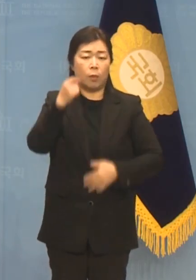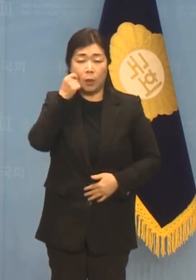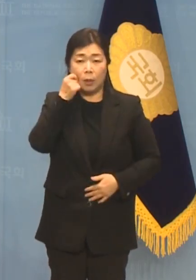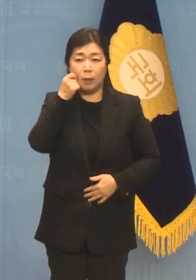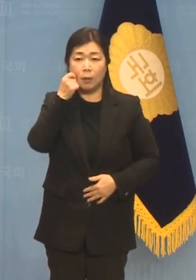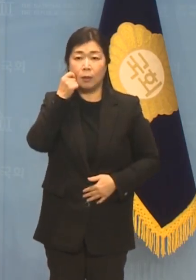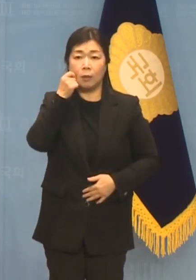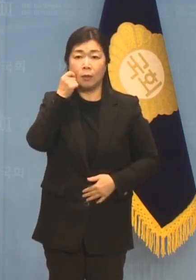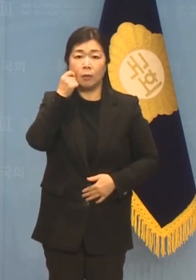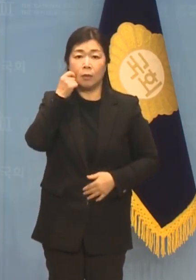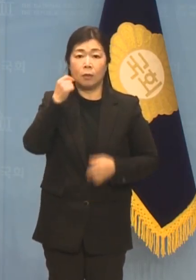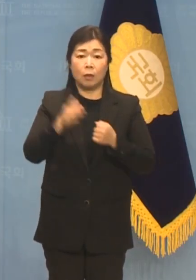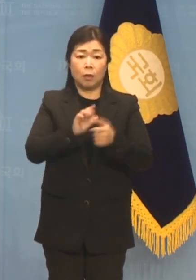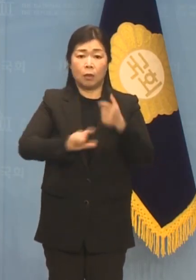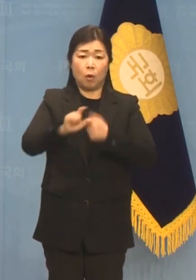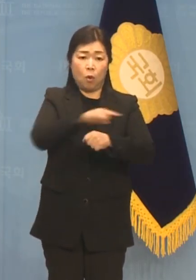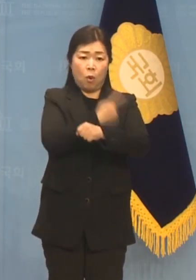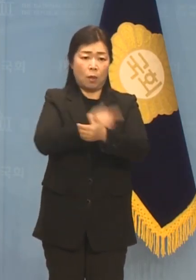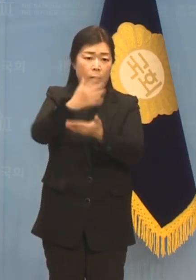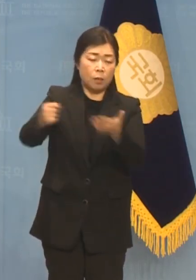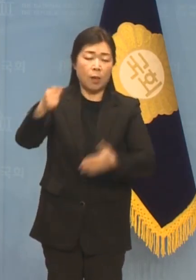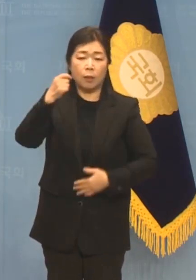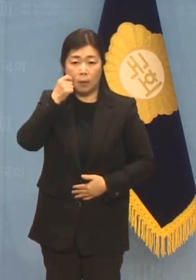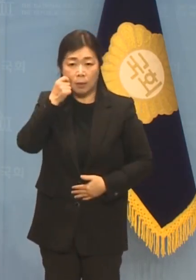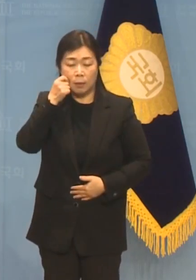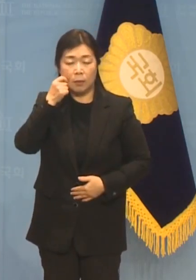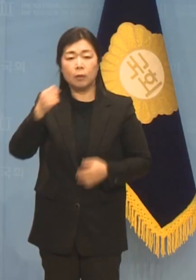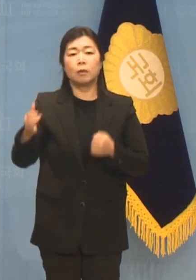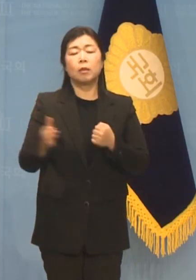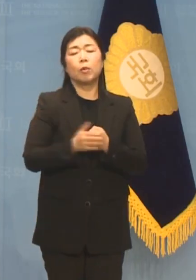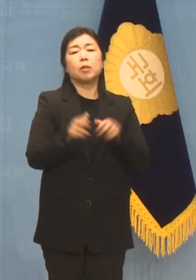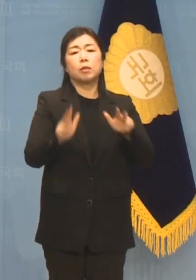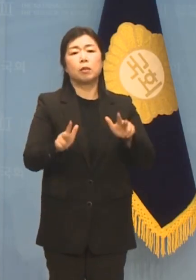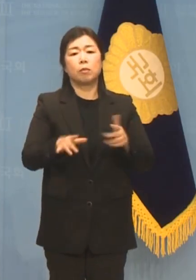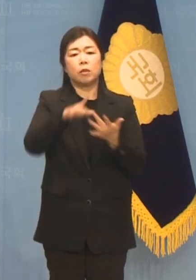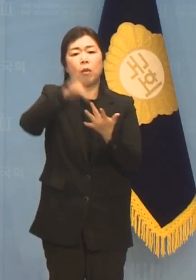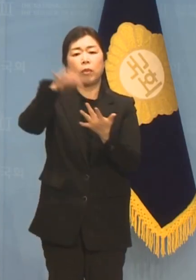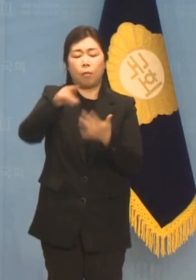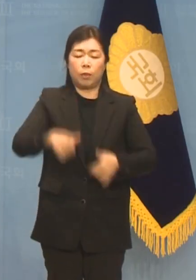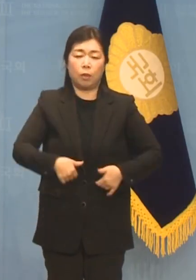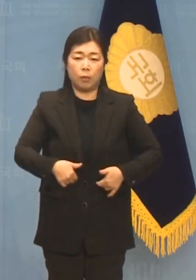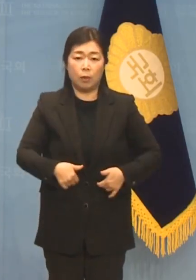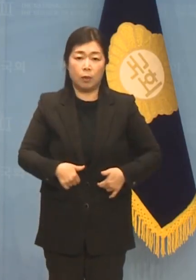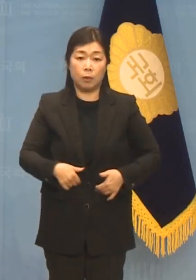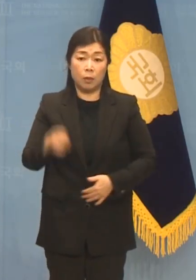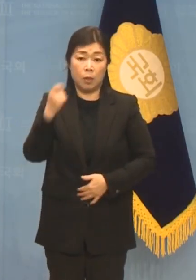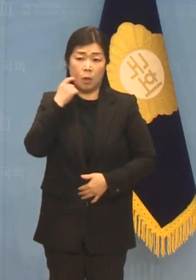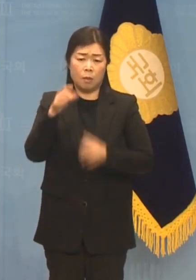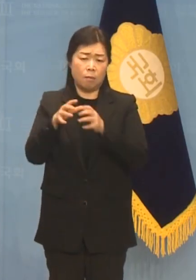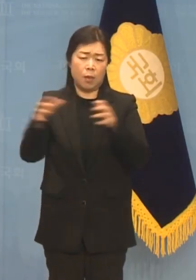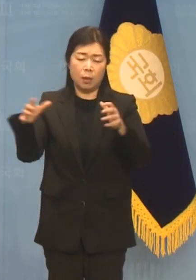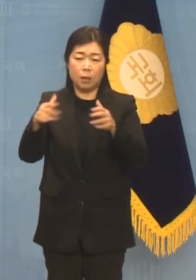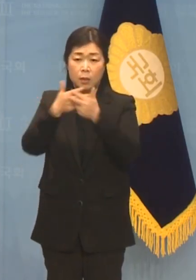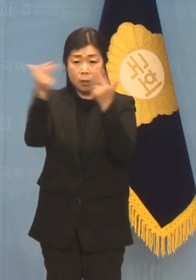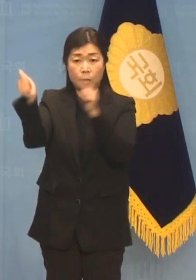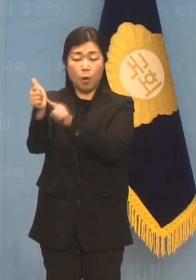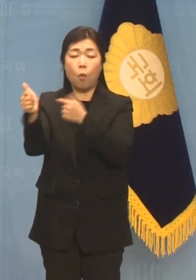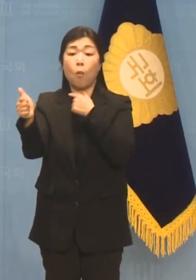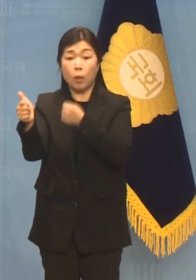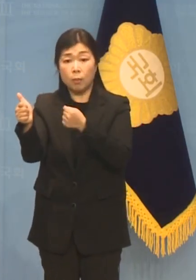이제 우리는 선택의 기로에 서 있습니다. 거짓말 전과자 이재명의 대한민국을